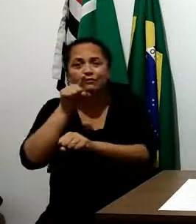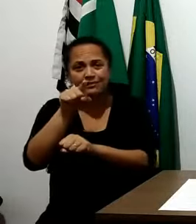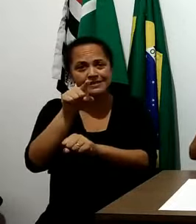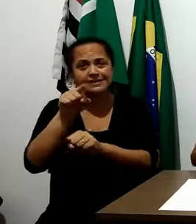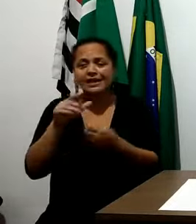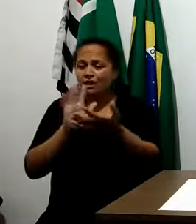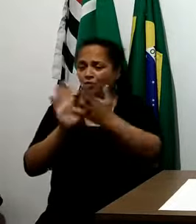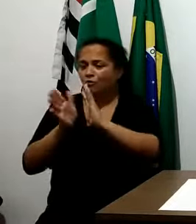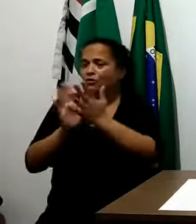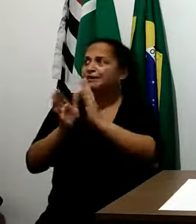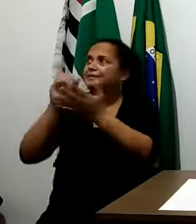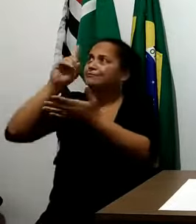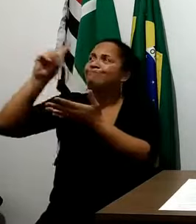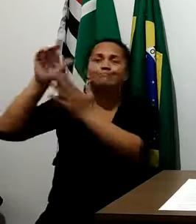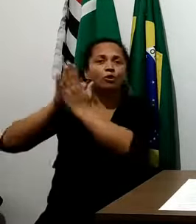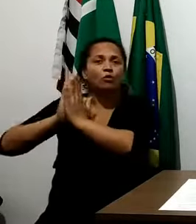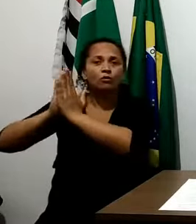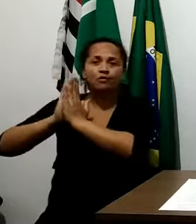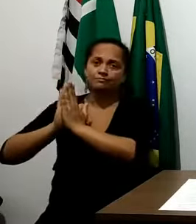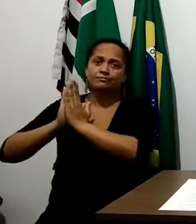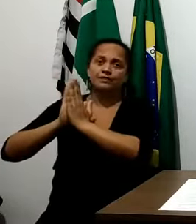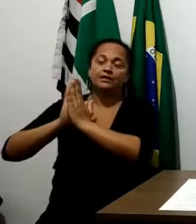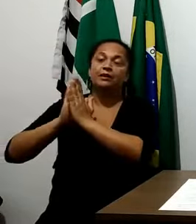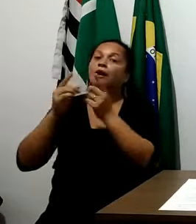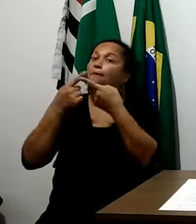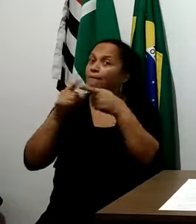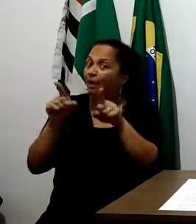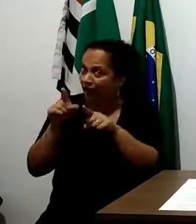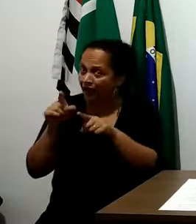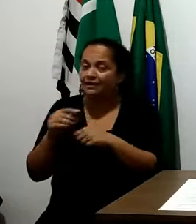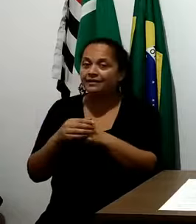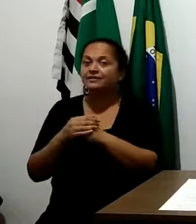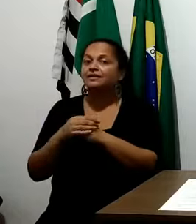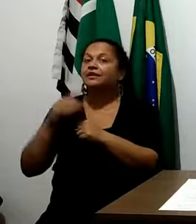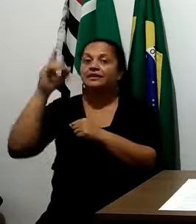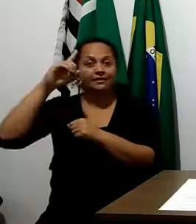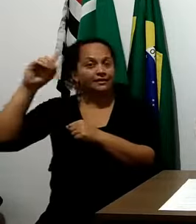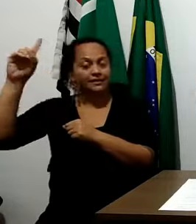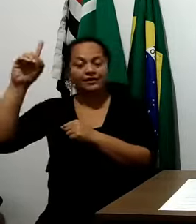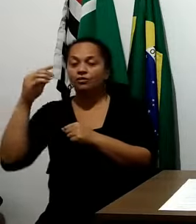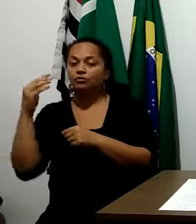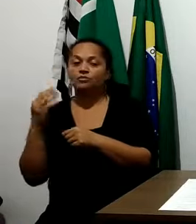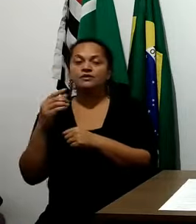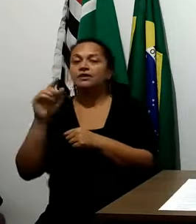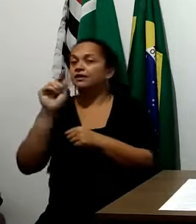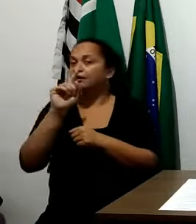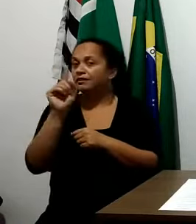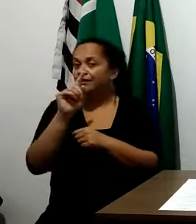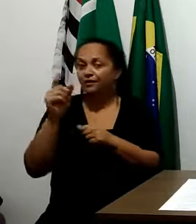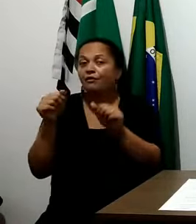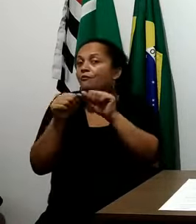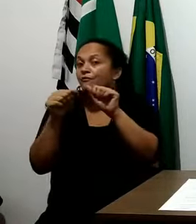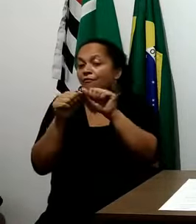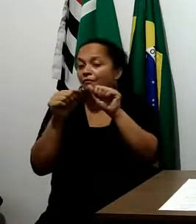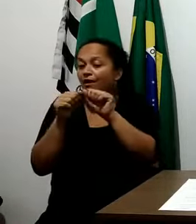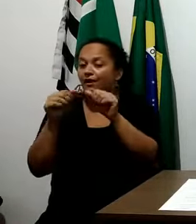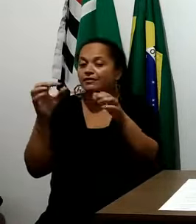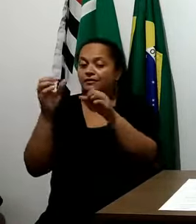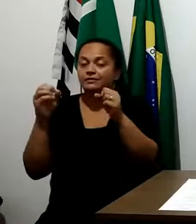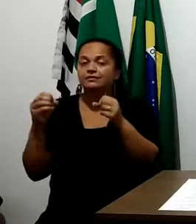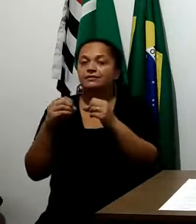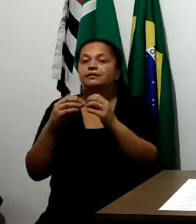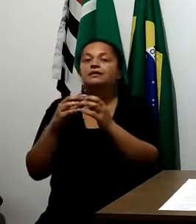não ouvir as suas orações. Ele só não vai ouvir as nossas orações, só não vai ouvir o nosso clamor se